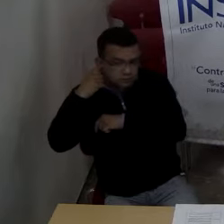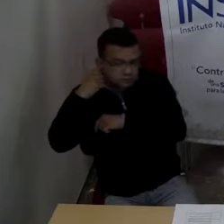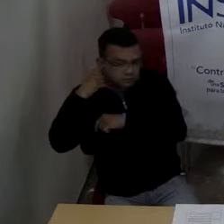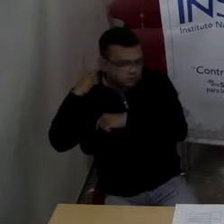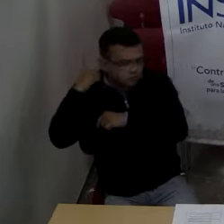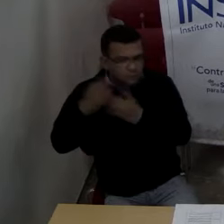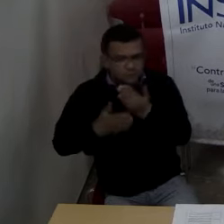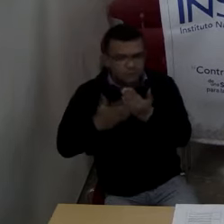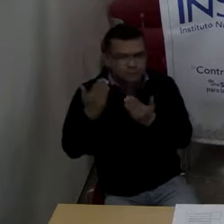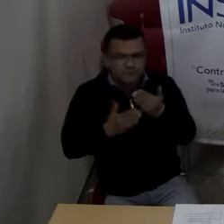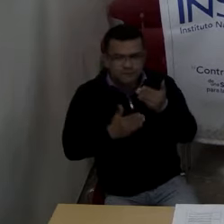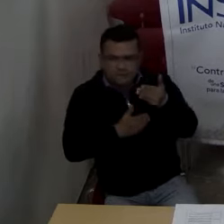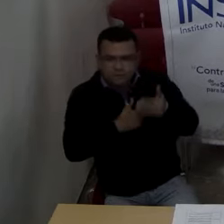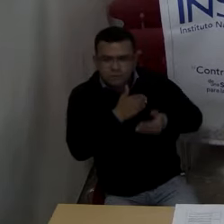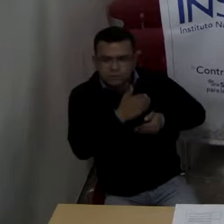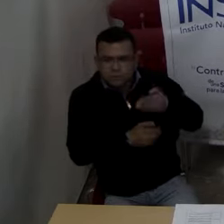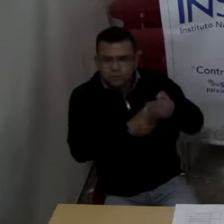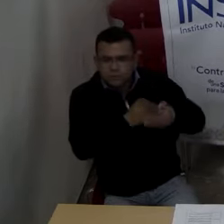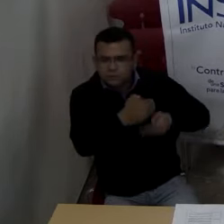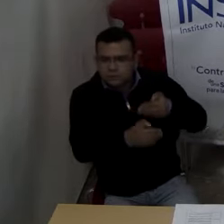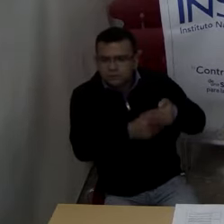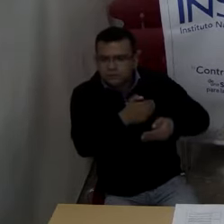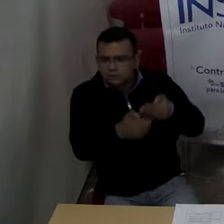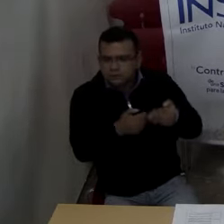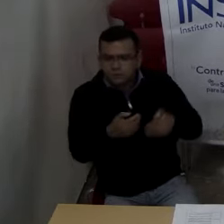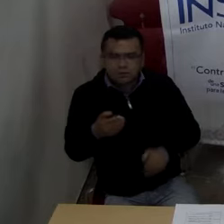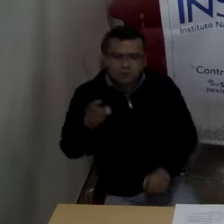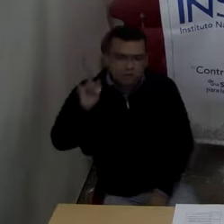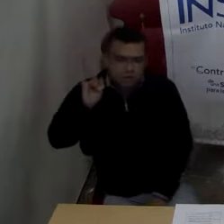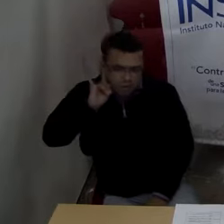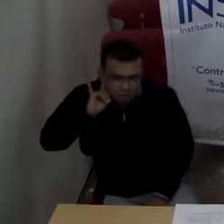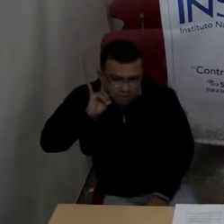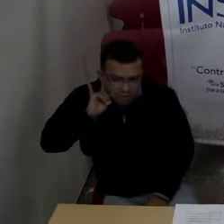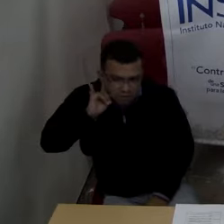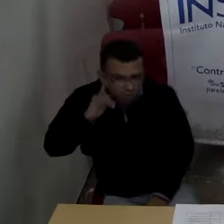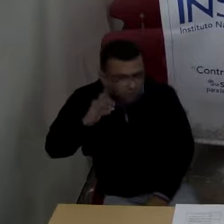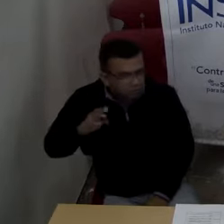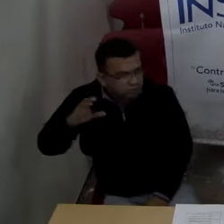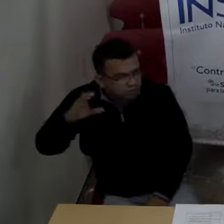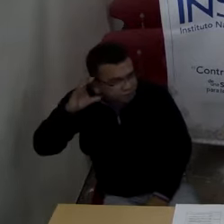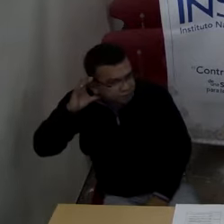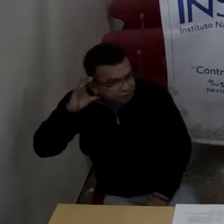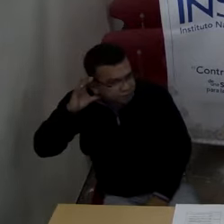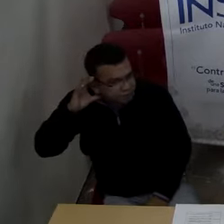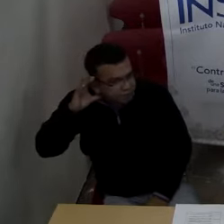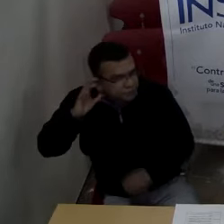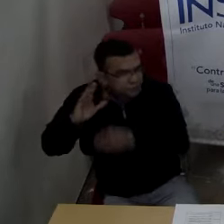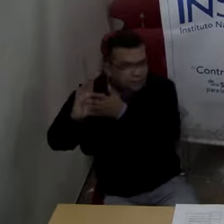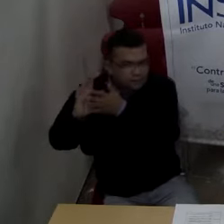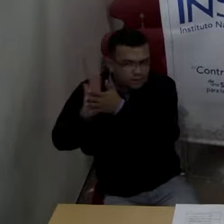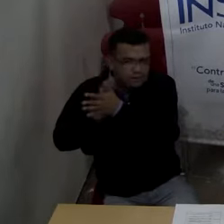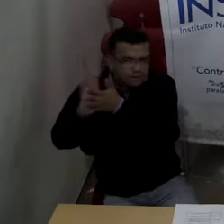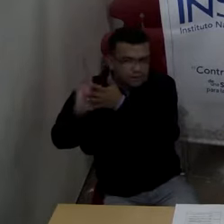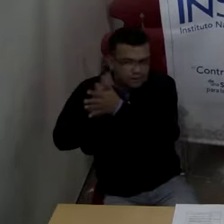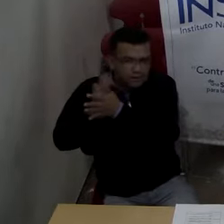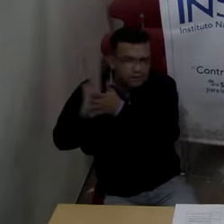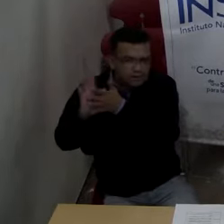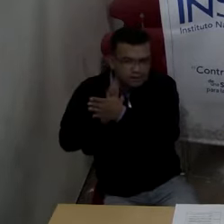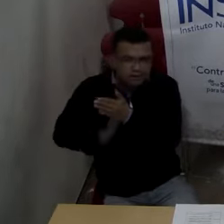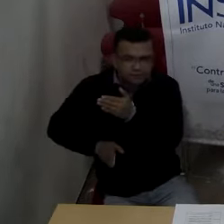proceso denominado audición o escucha. Es una fuente de información continua